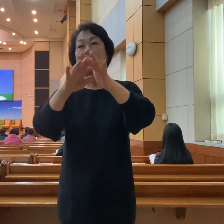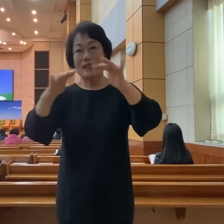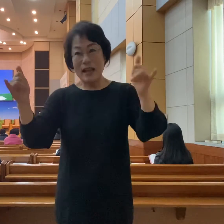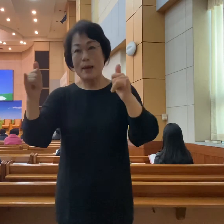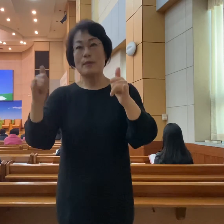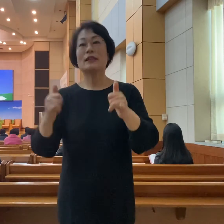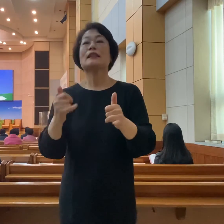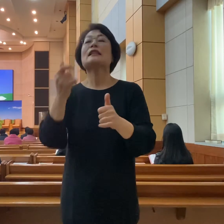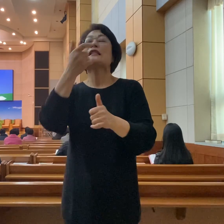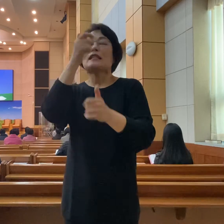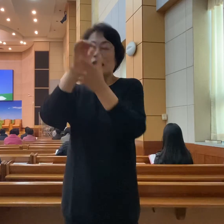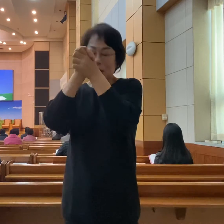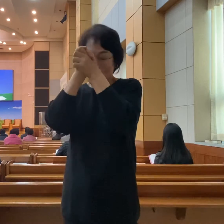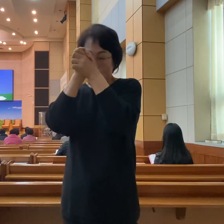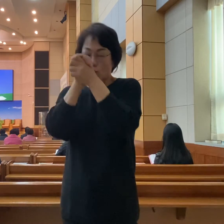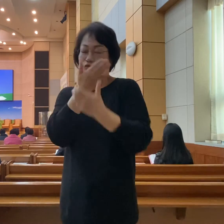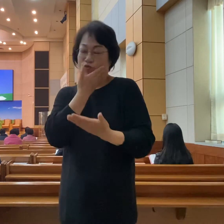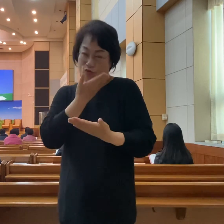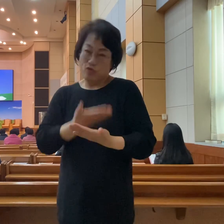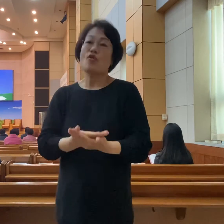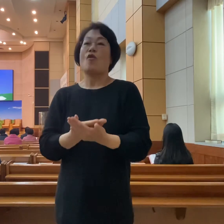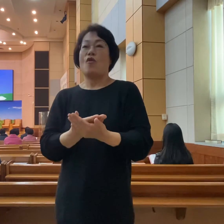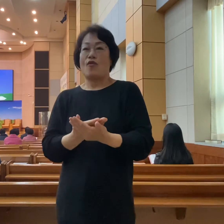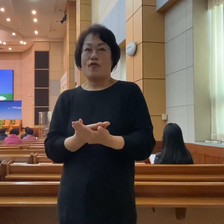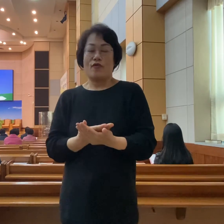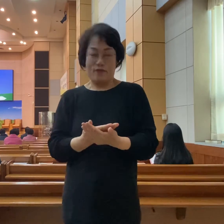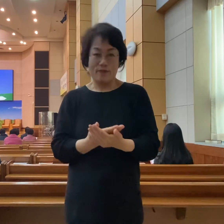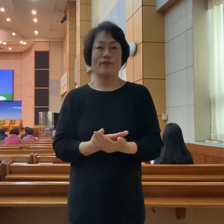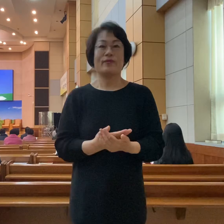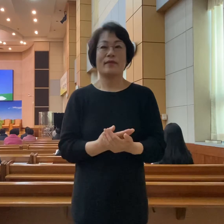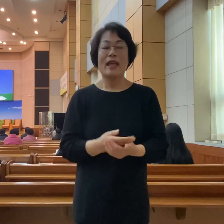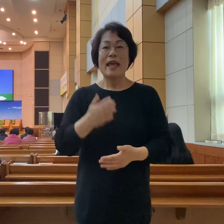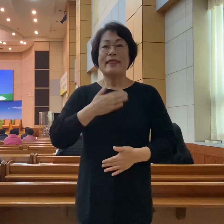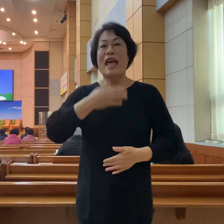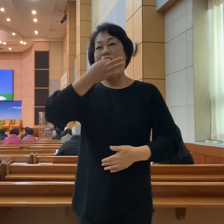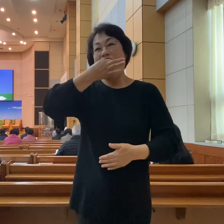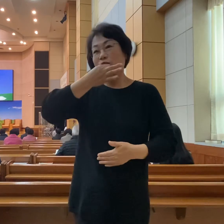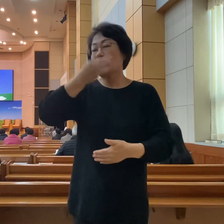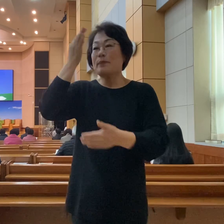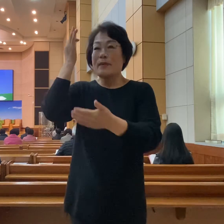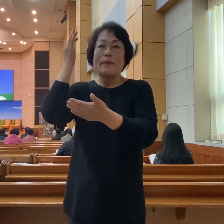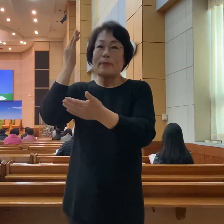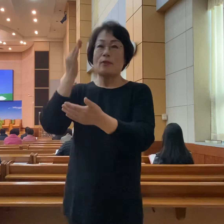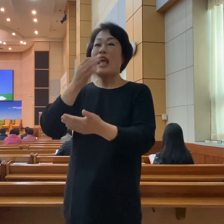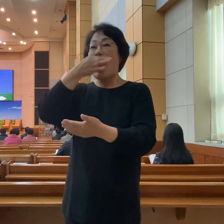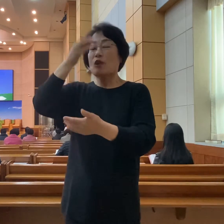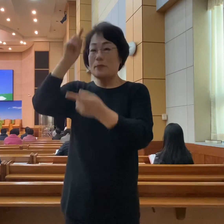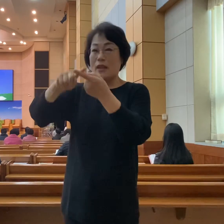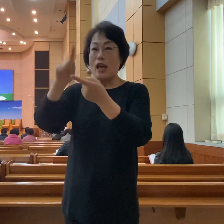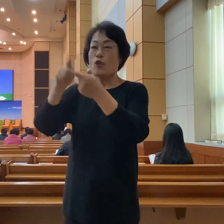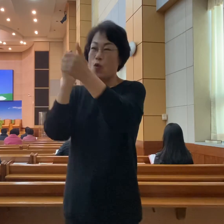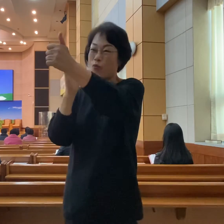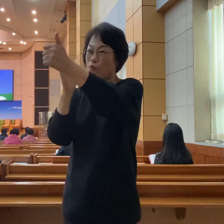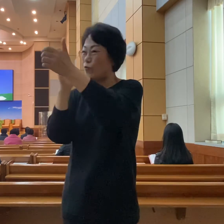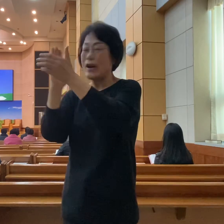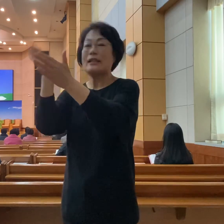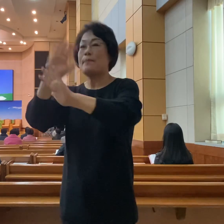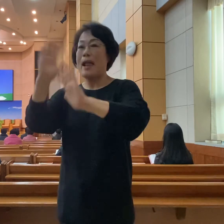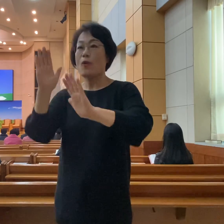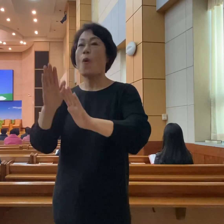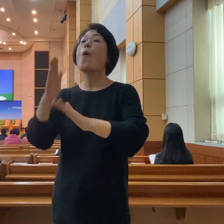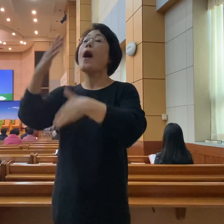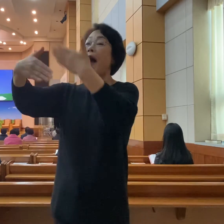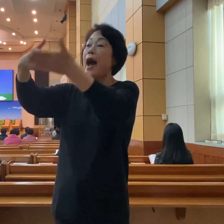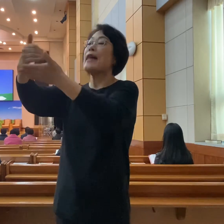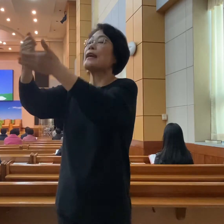보니까 무엇이든지 구하는 대로 구하면은 들어주신다. 들으신 줄 안즉